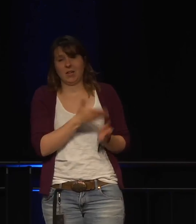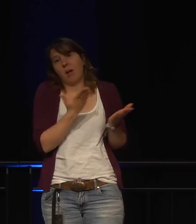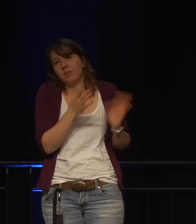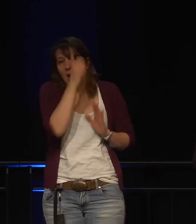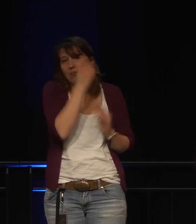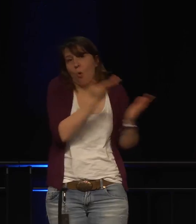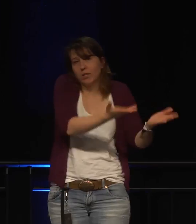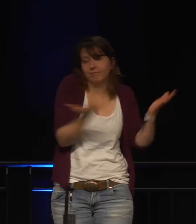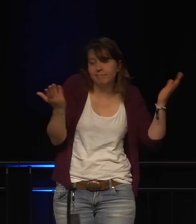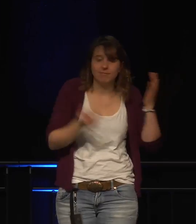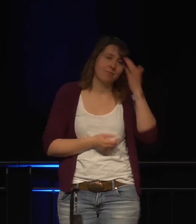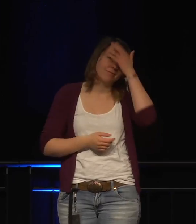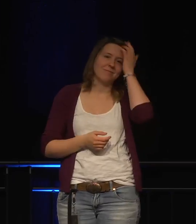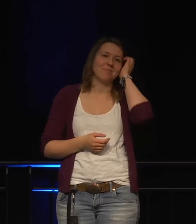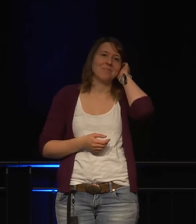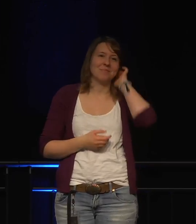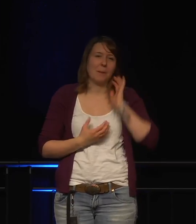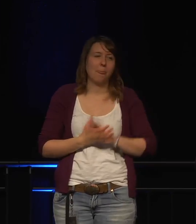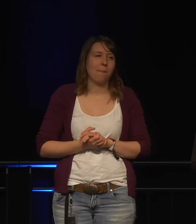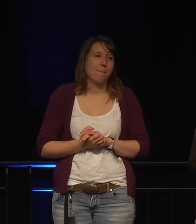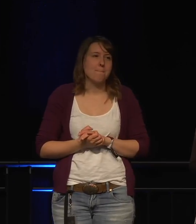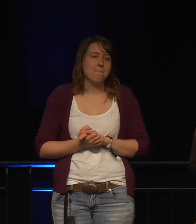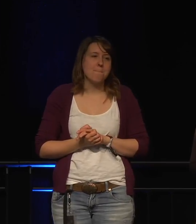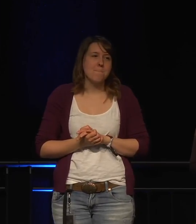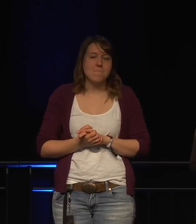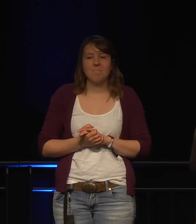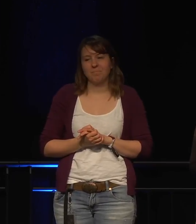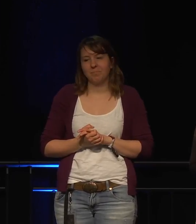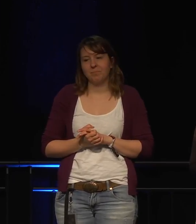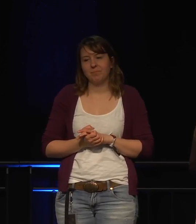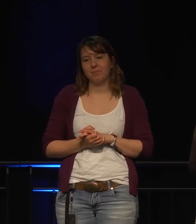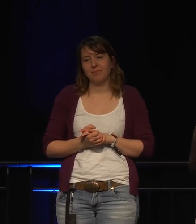unicornio. Y de hecho,